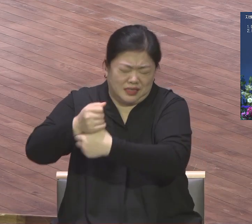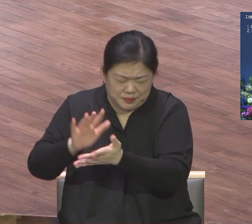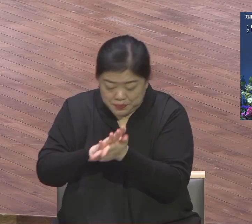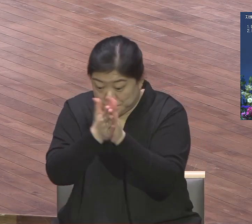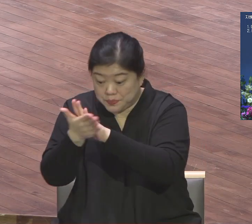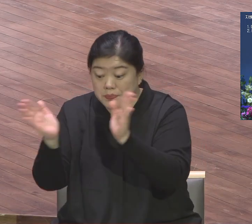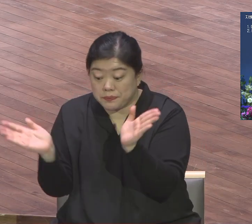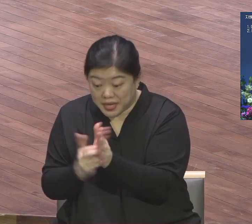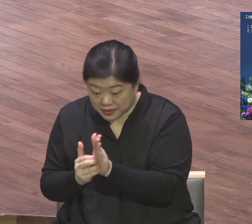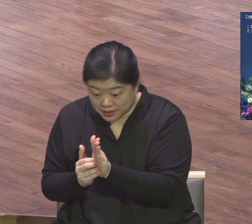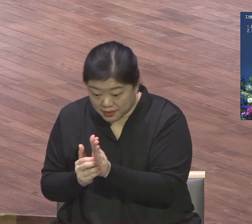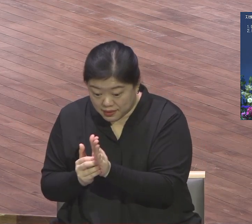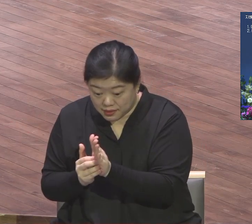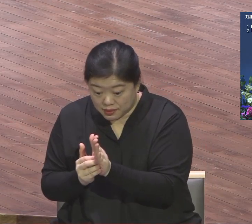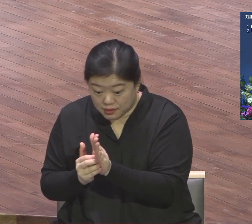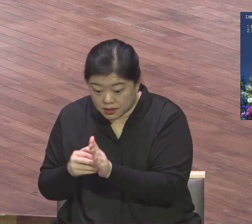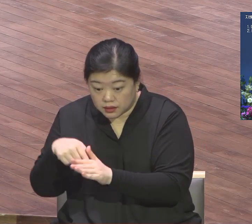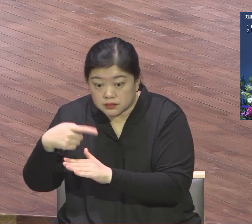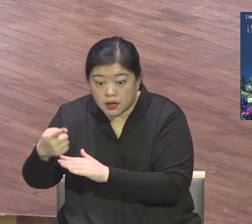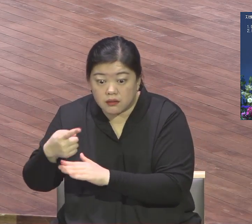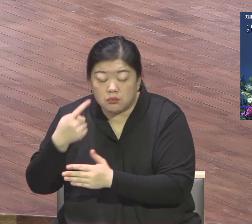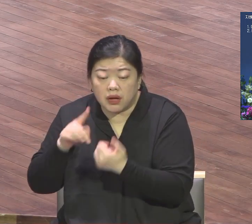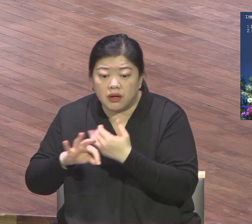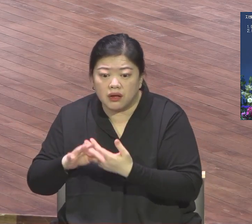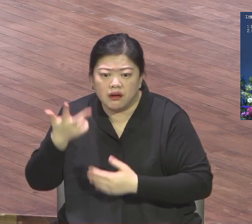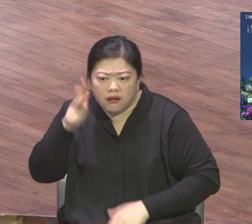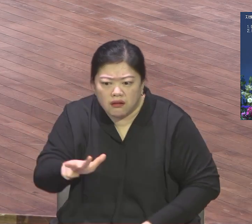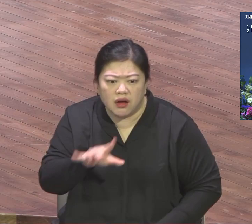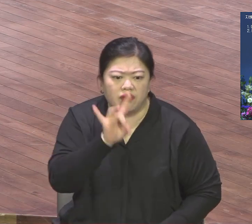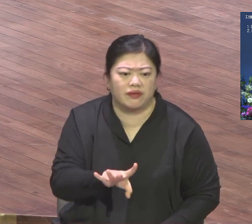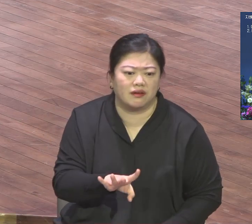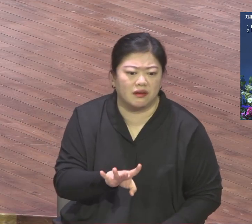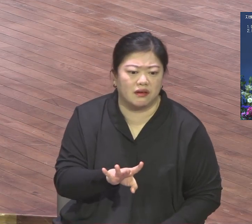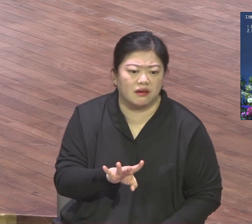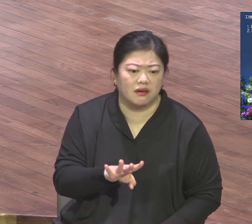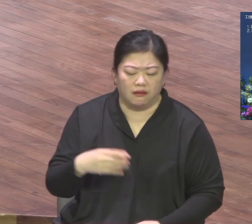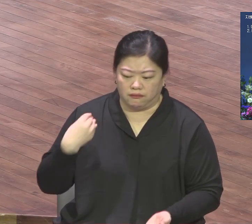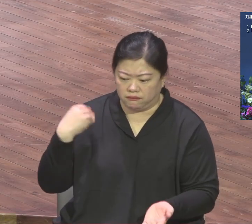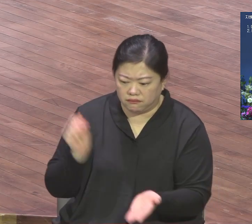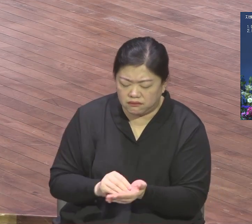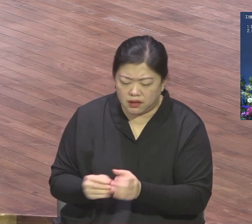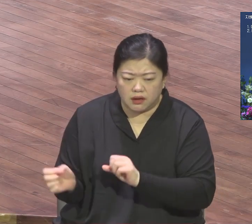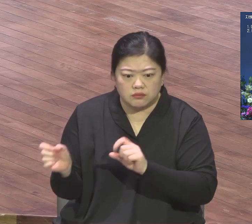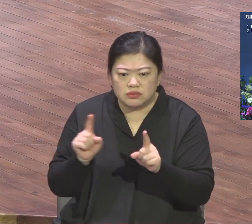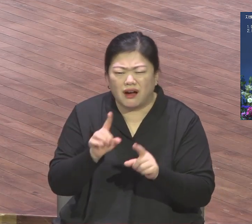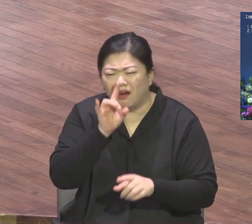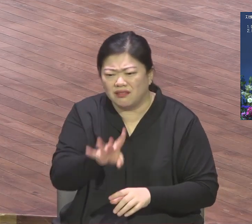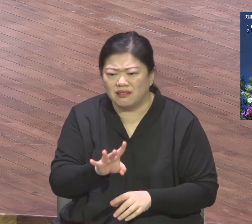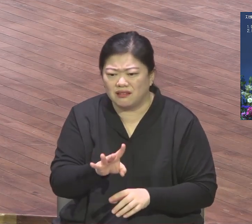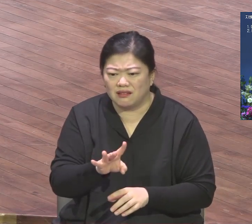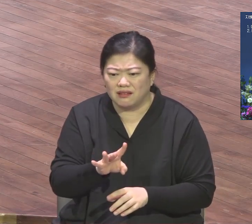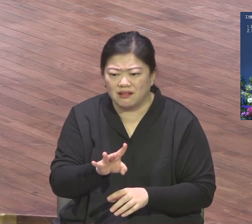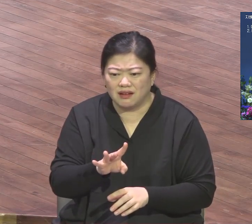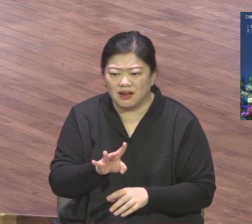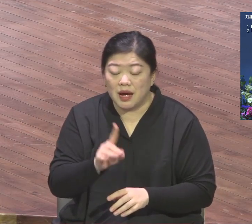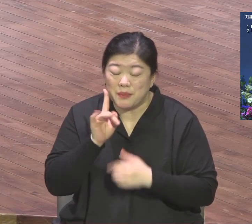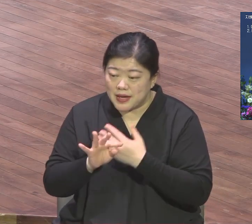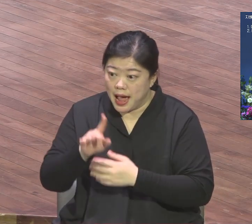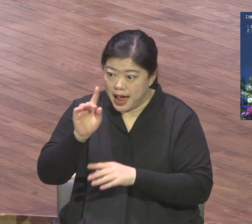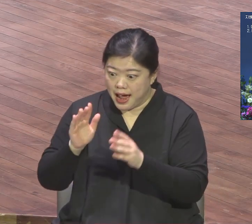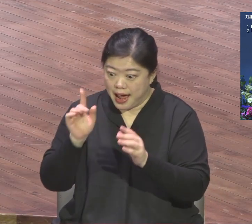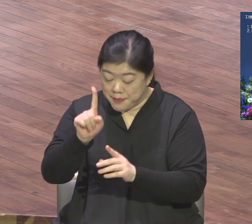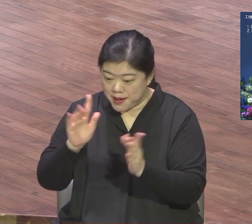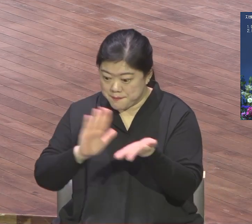무너져. 마음이 견고하면 모든 건 다 지킬 수 있어. 우리가 좌절하고 실망하는 것도 결국 뭐예요?